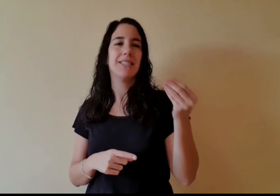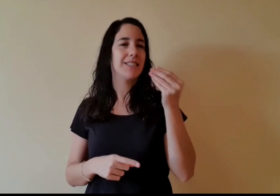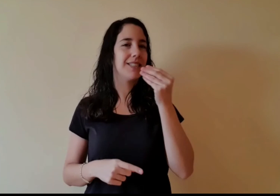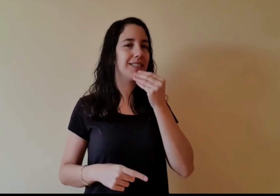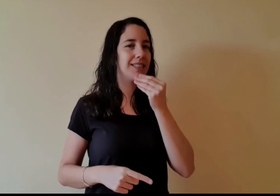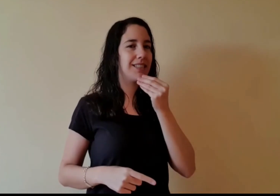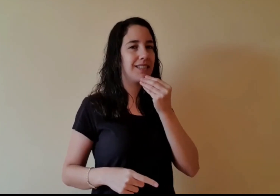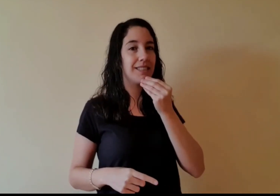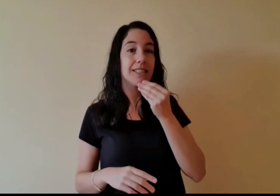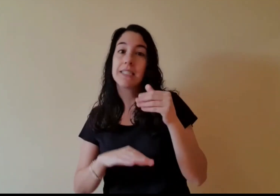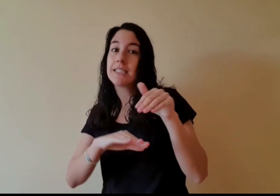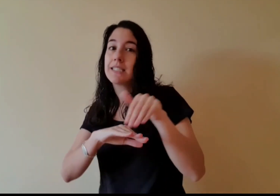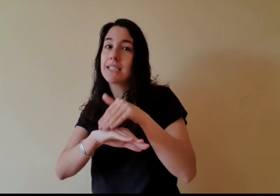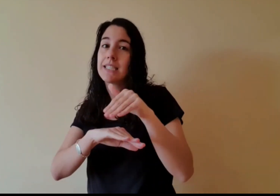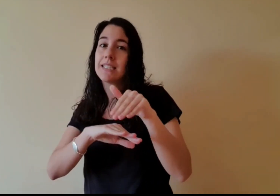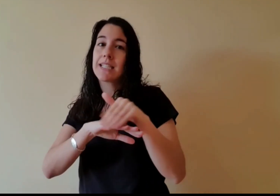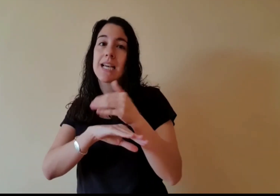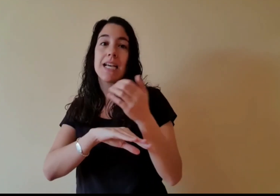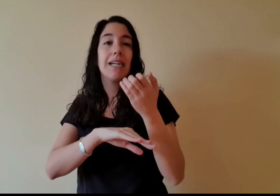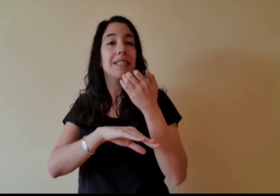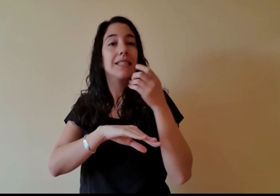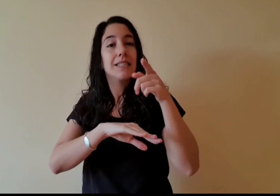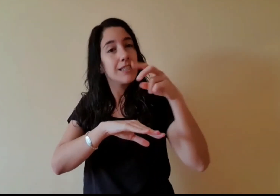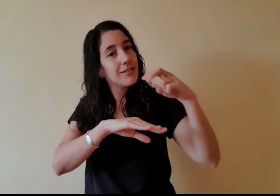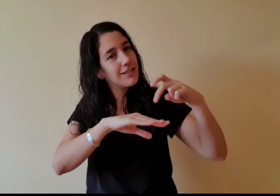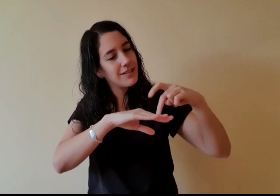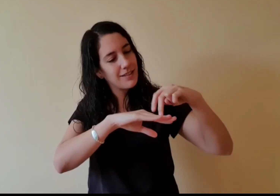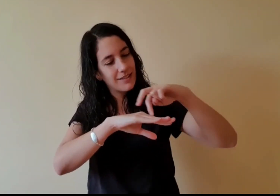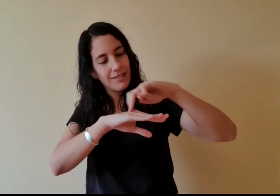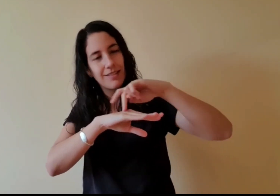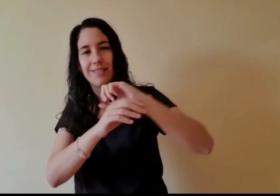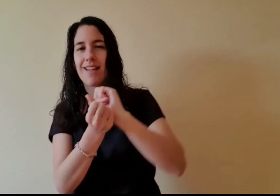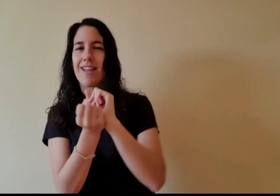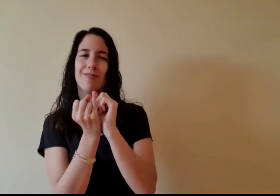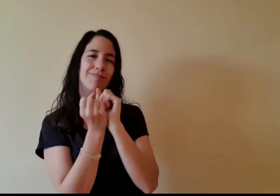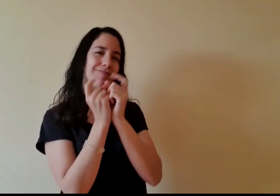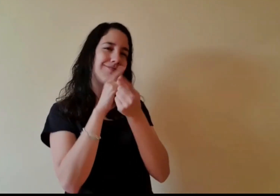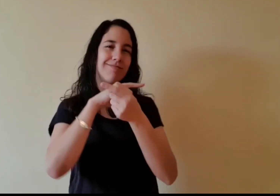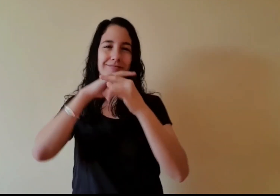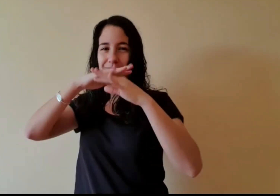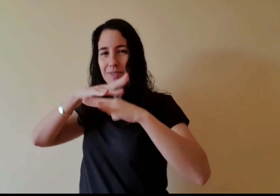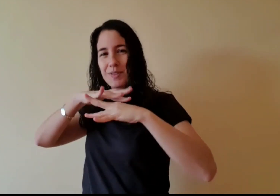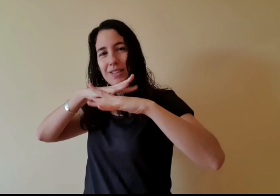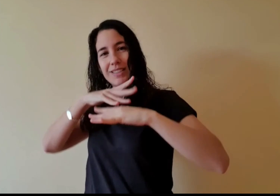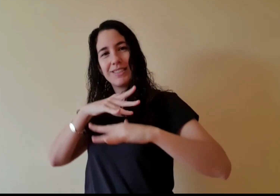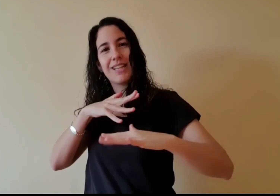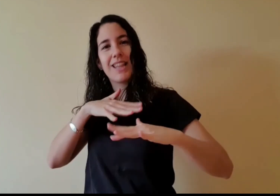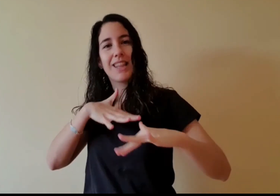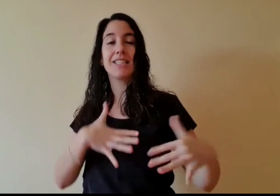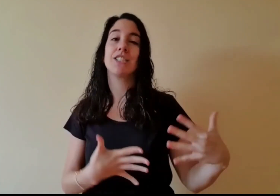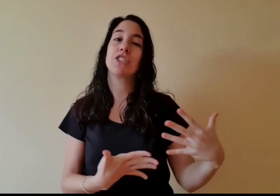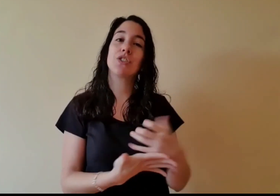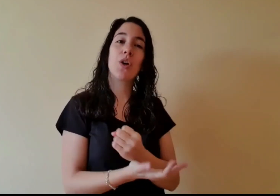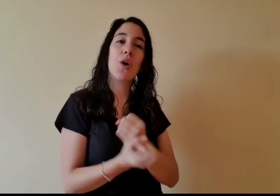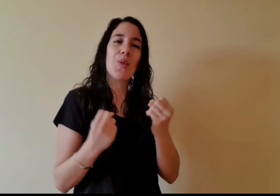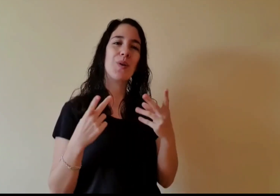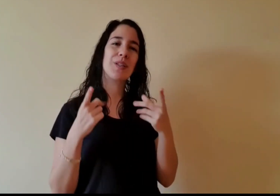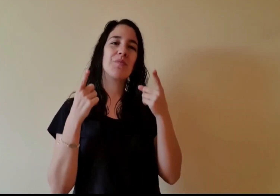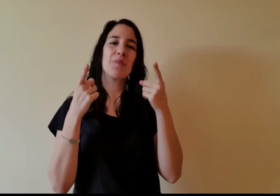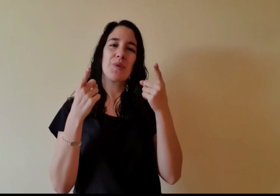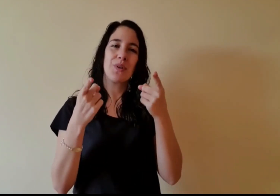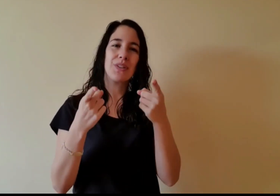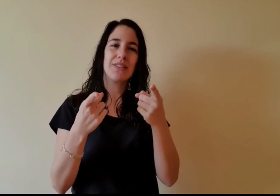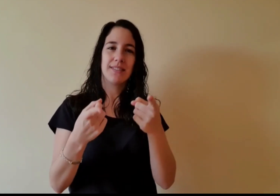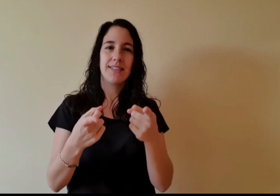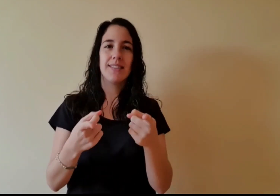ti. Y las calles se vuelven playas si tú las andas, todo es